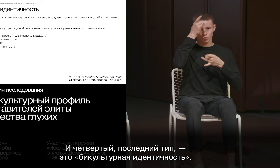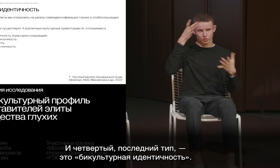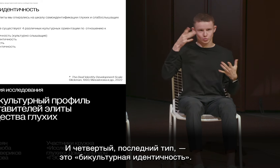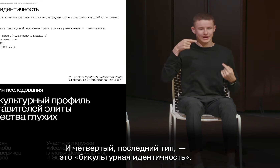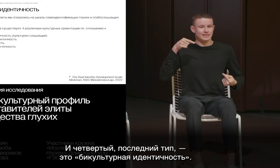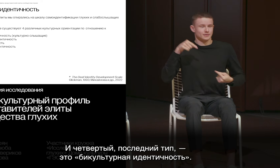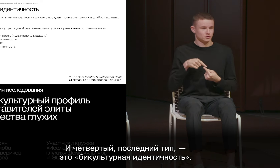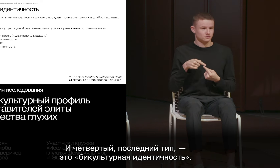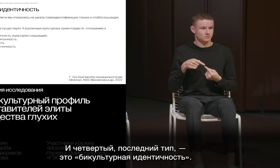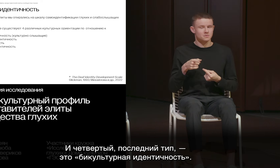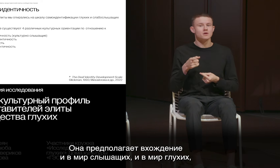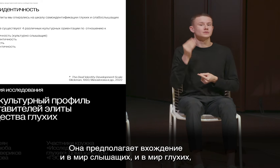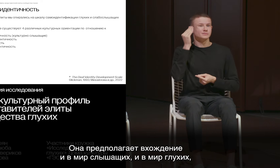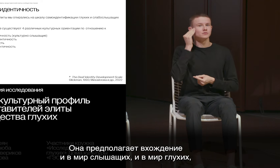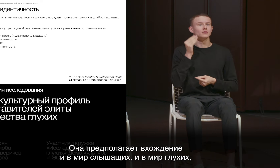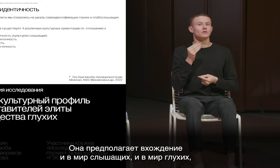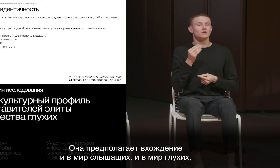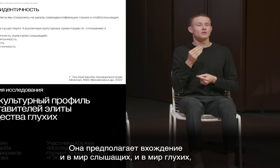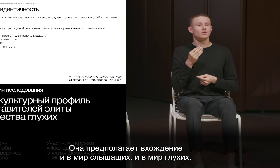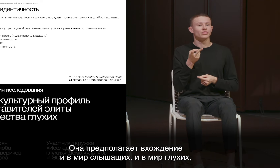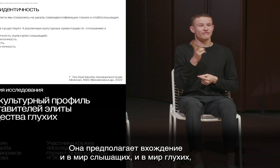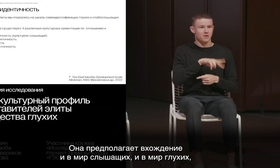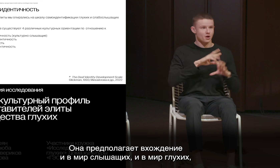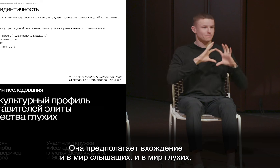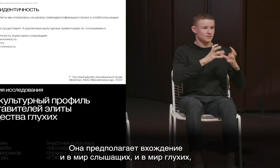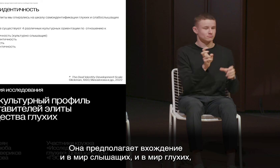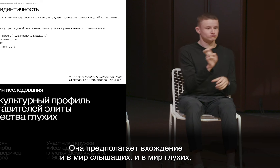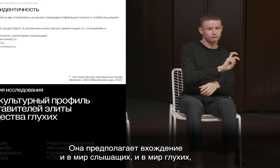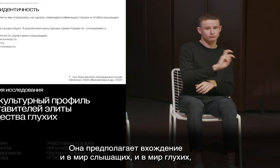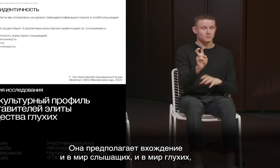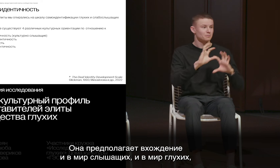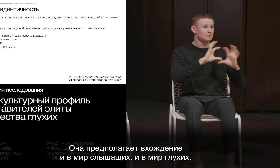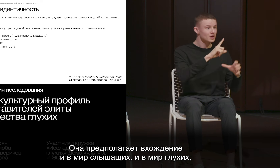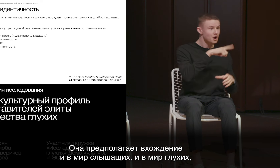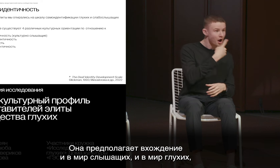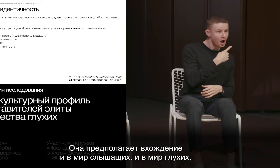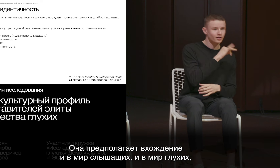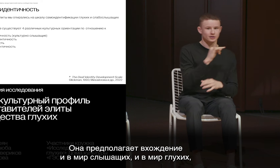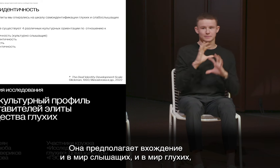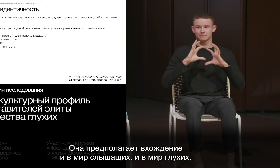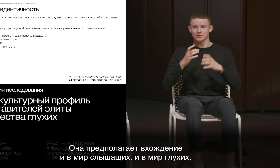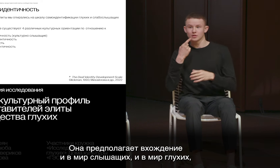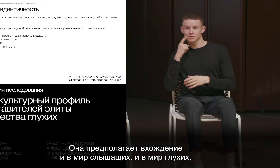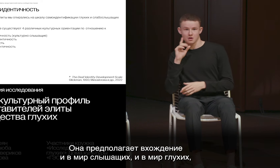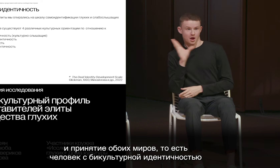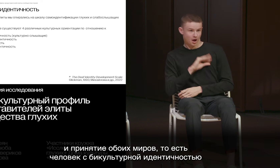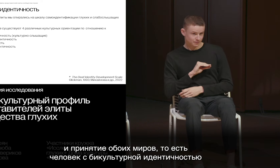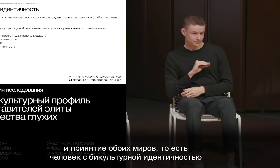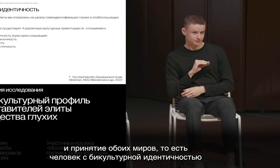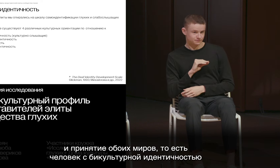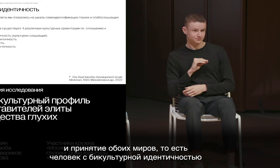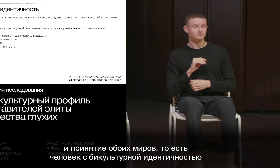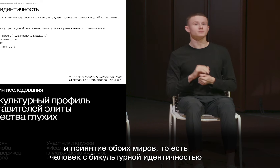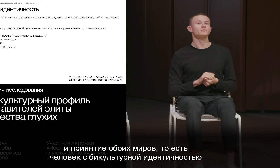— это бикультурная идентичность. Она предполагала наличие присутствия в двух мирах, и в мире глухих, и в мире